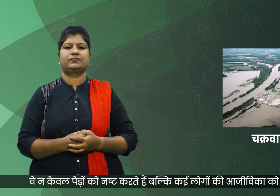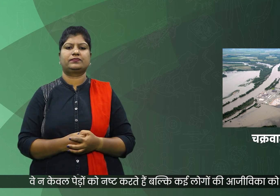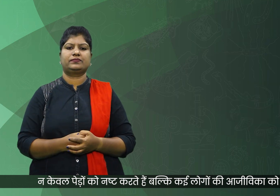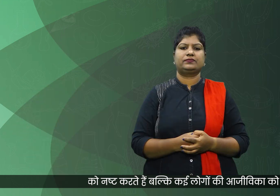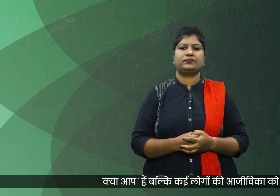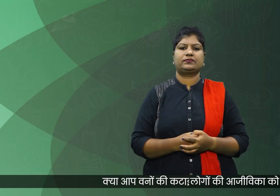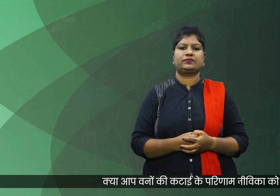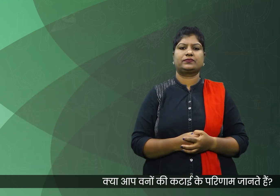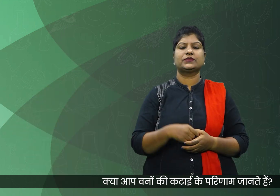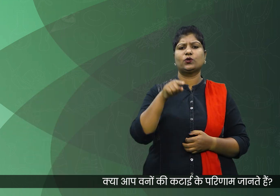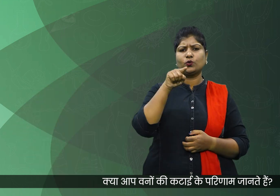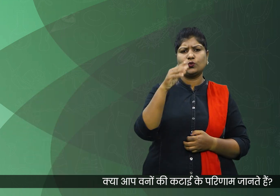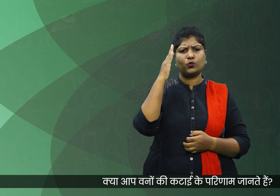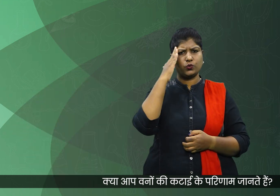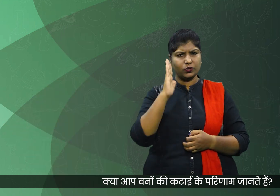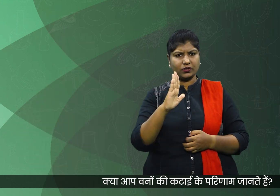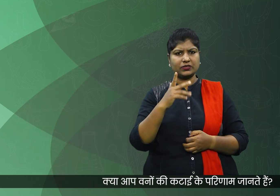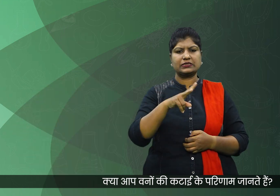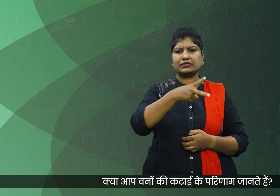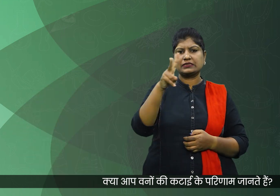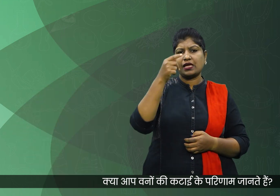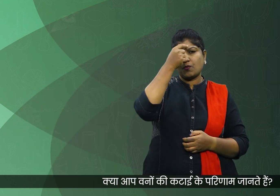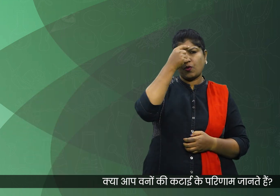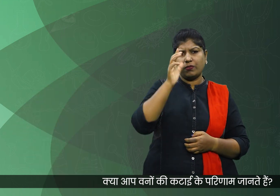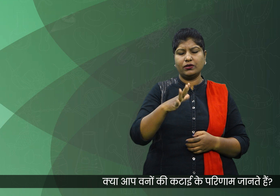क्या आप वनो की कटाई के परणाम जानते हैं।